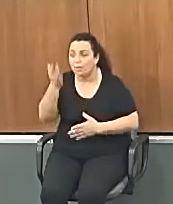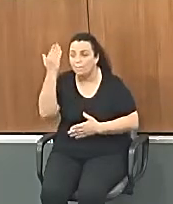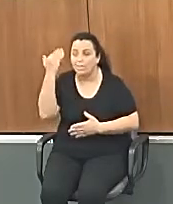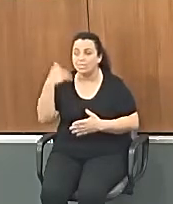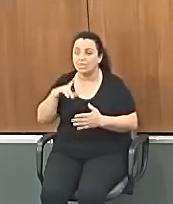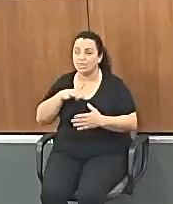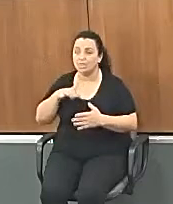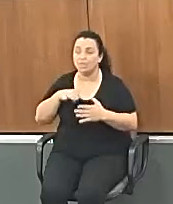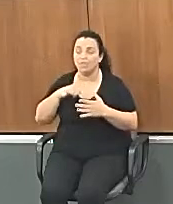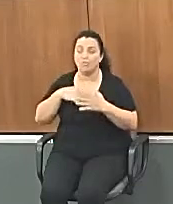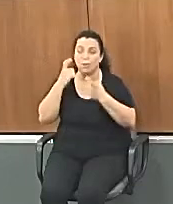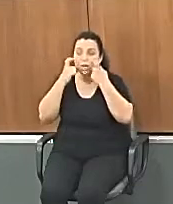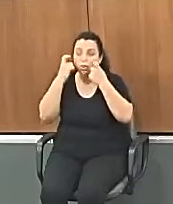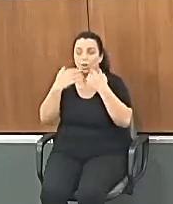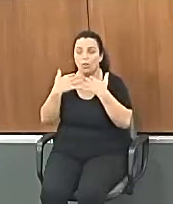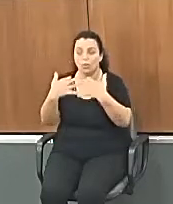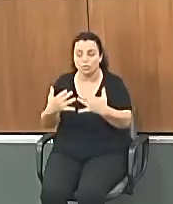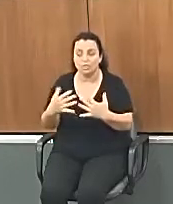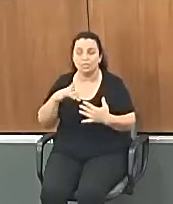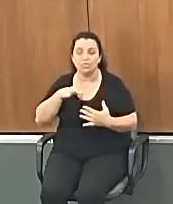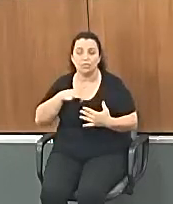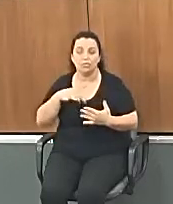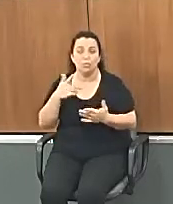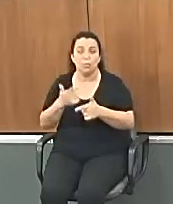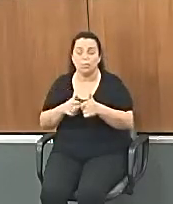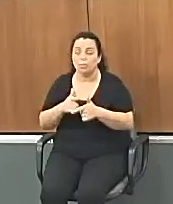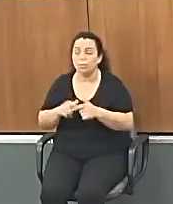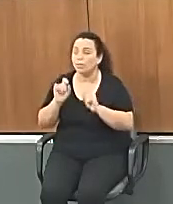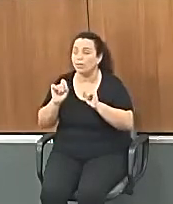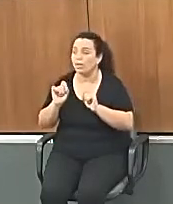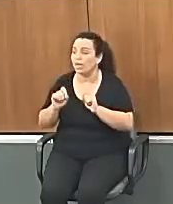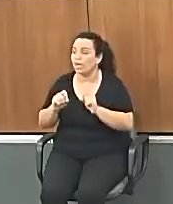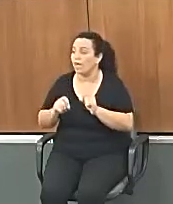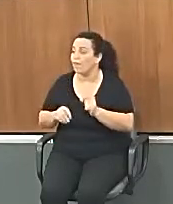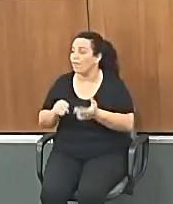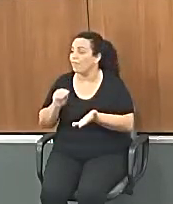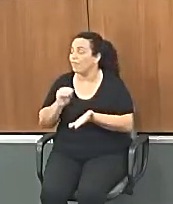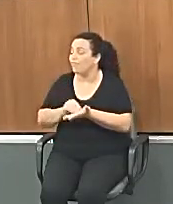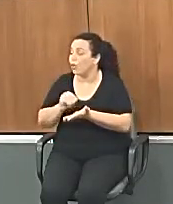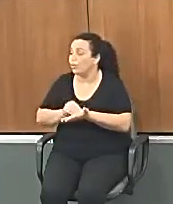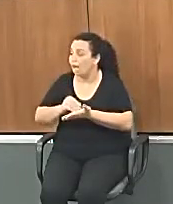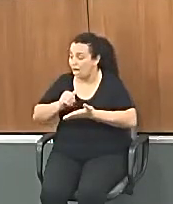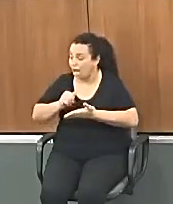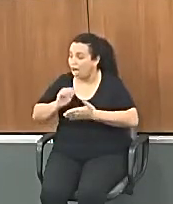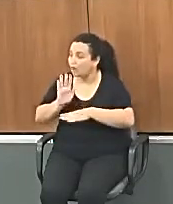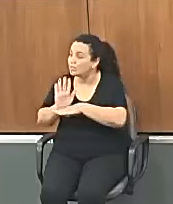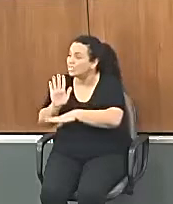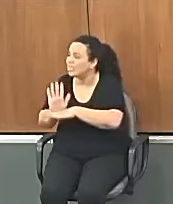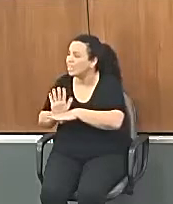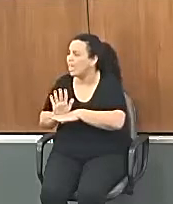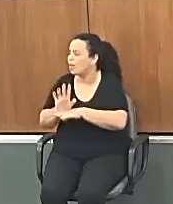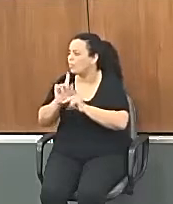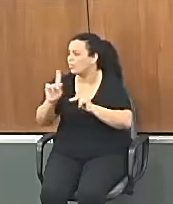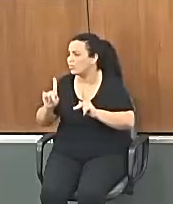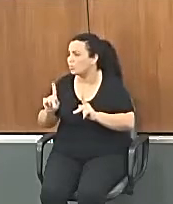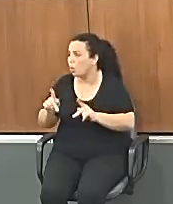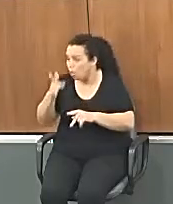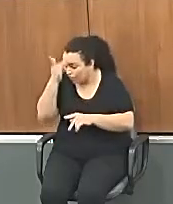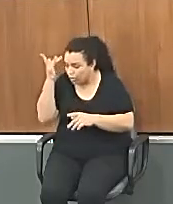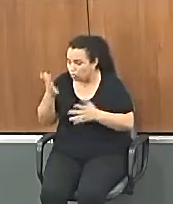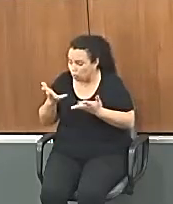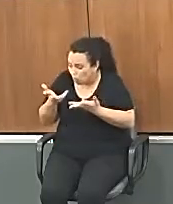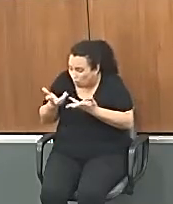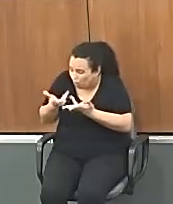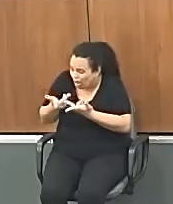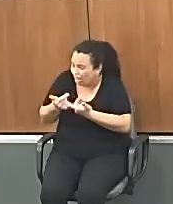um grande problema não tem auxiliares para os professores a pessoa que seja qualificada que entenda